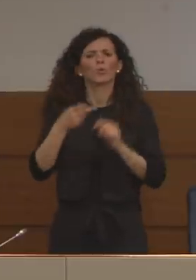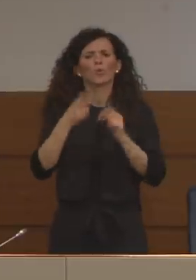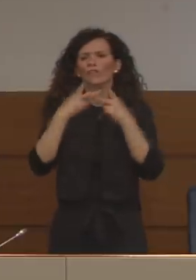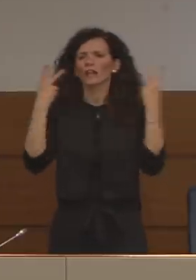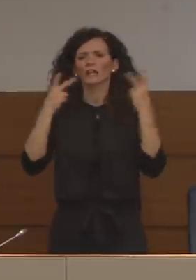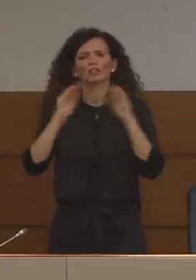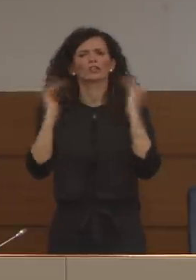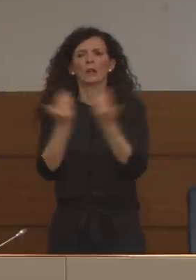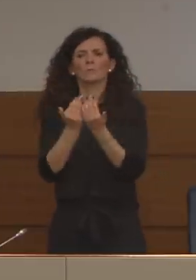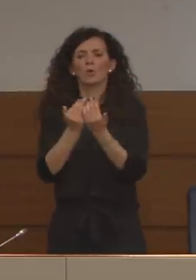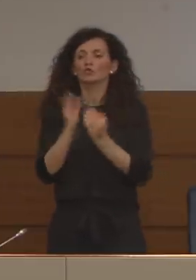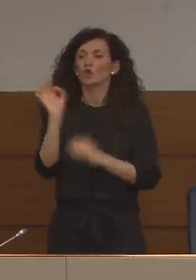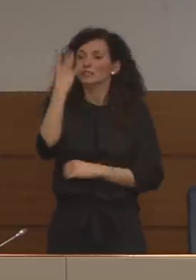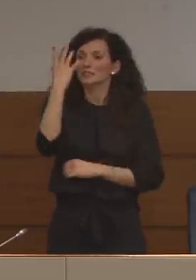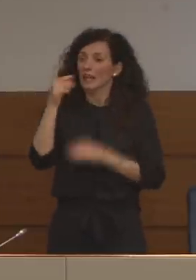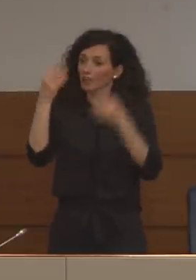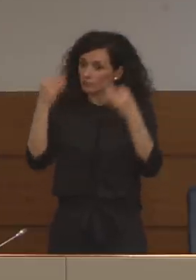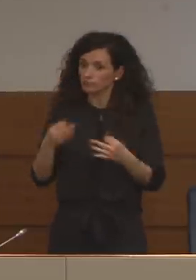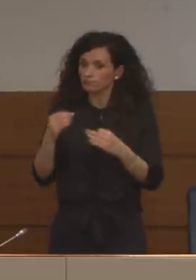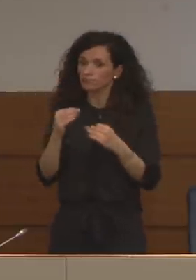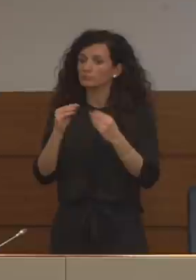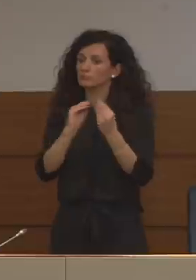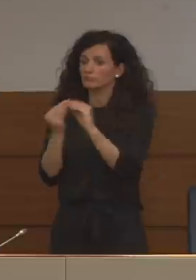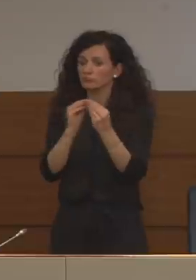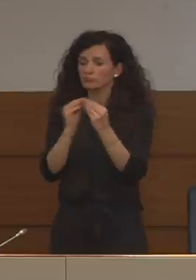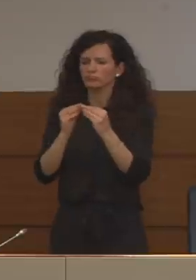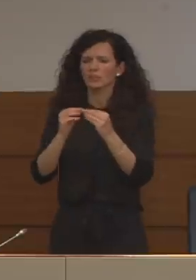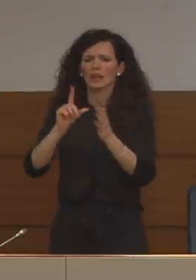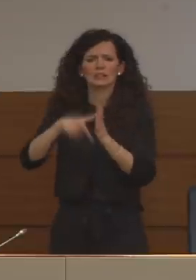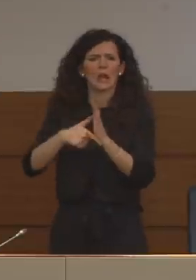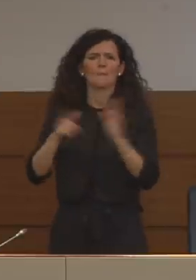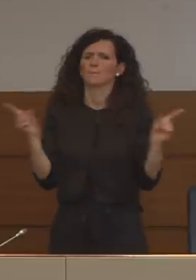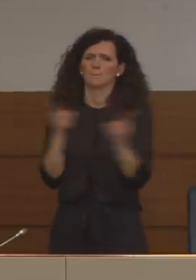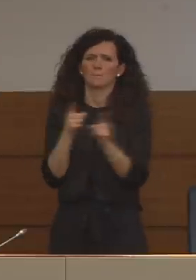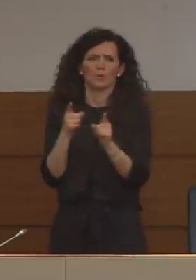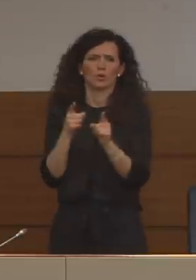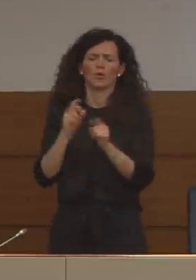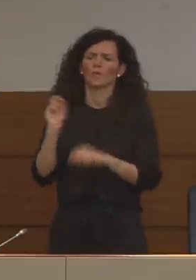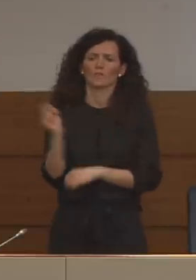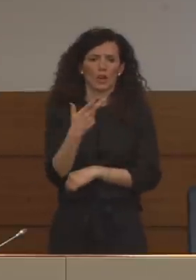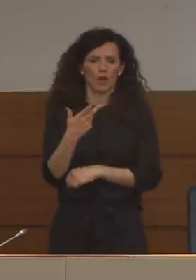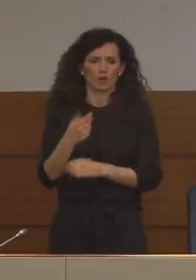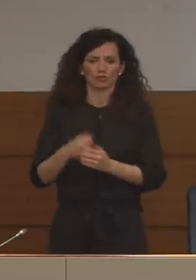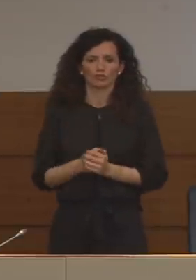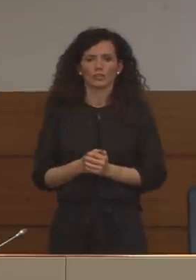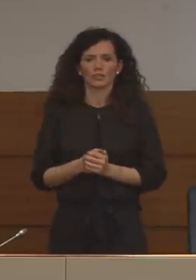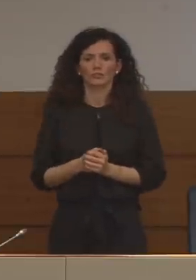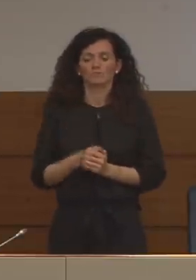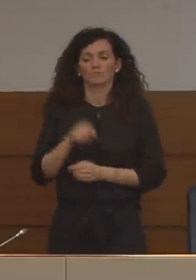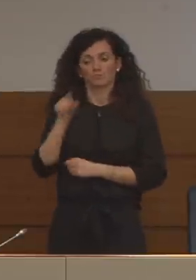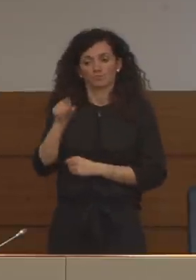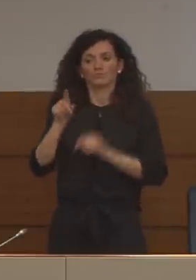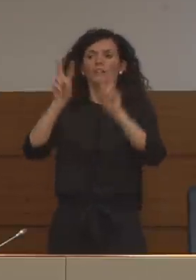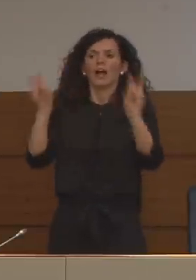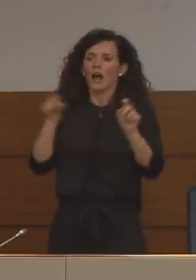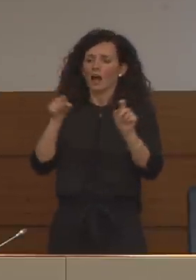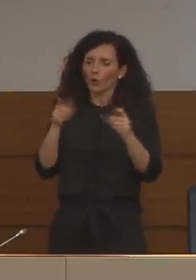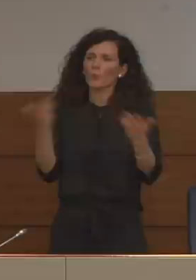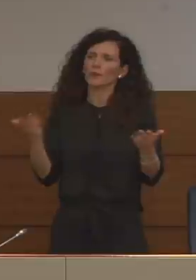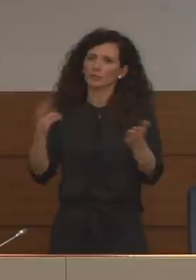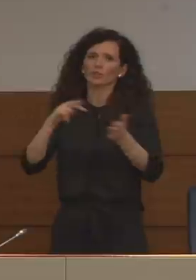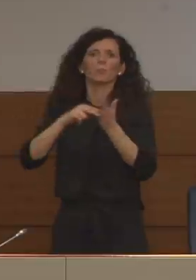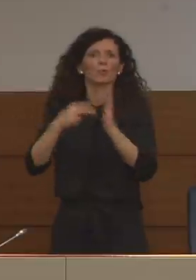realizzarla nel più breve tempo possibile anche lì il tema è le apparecchiature